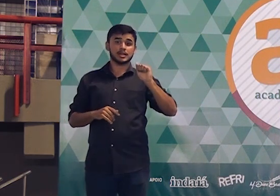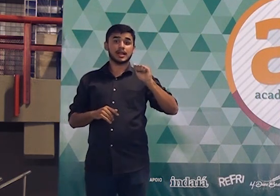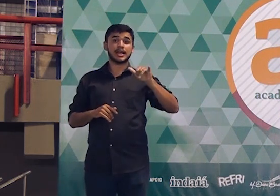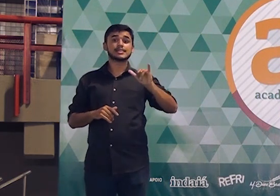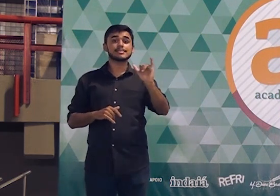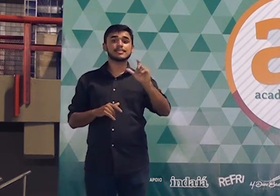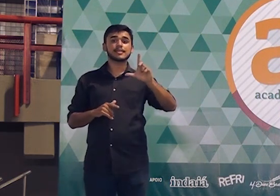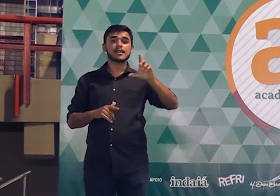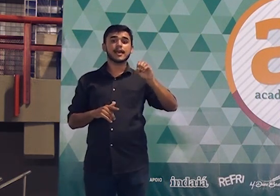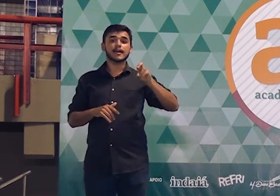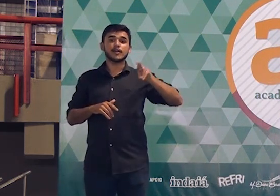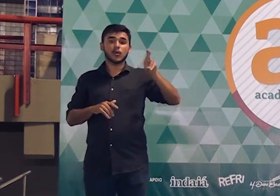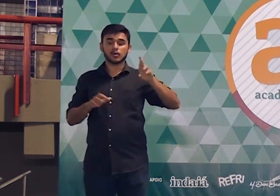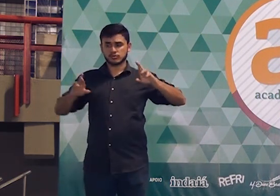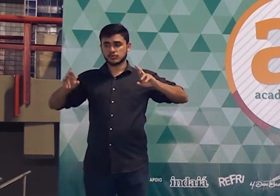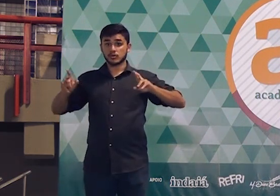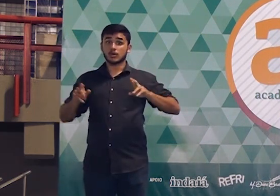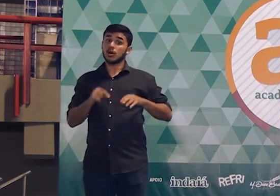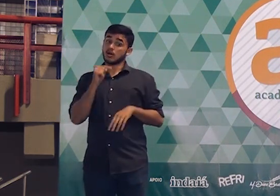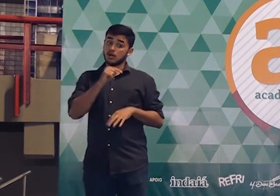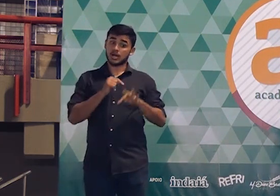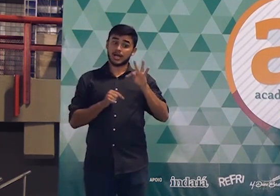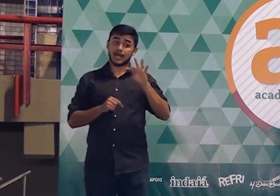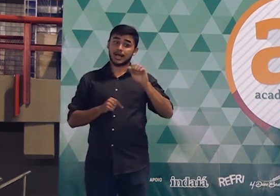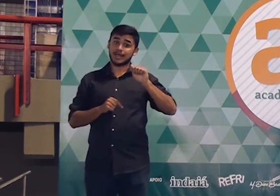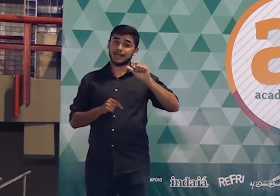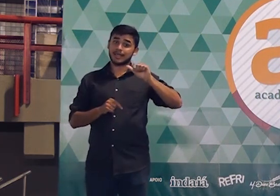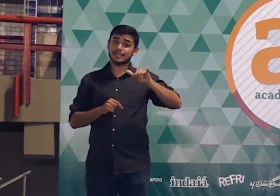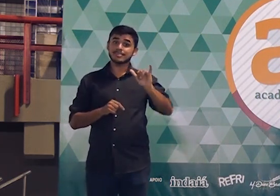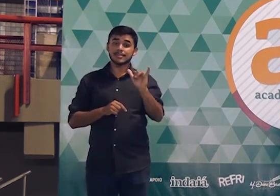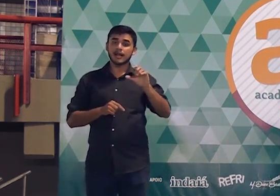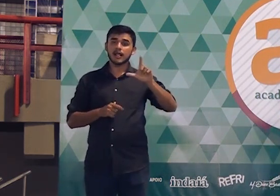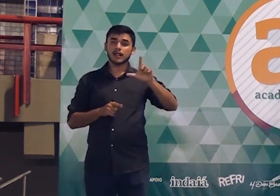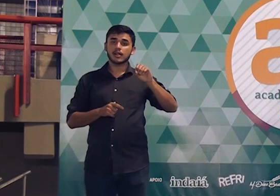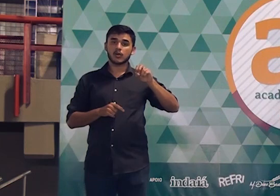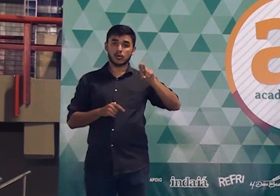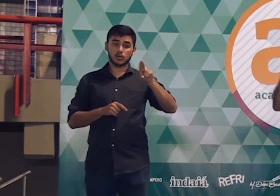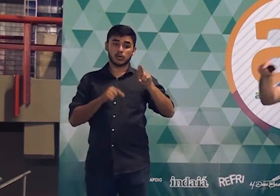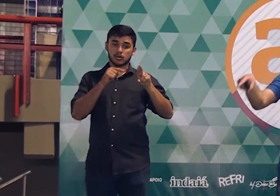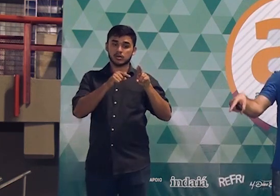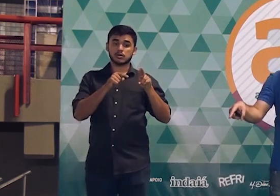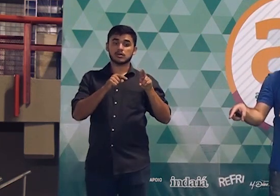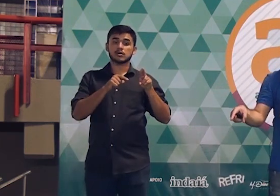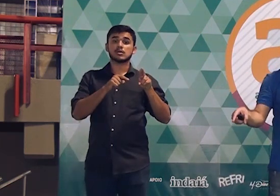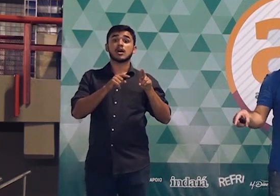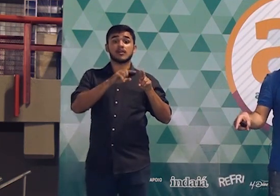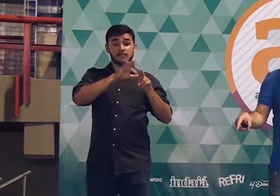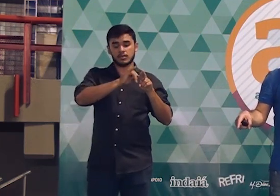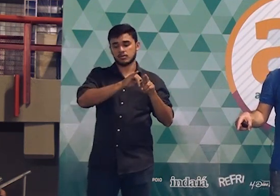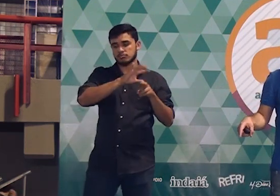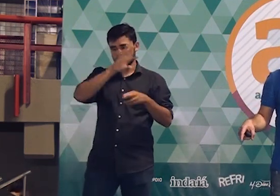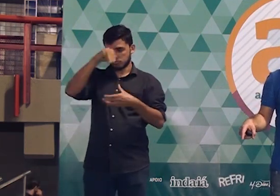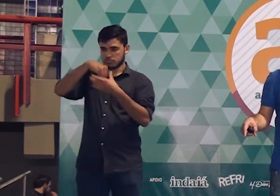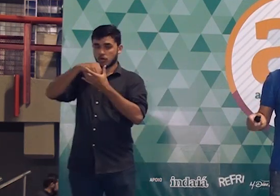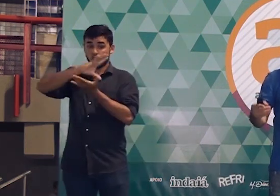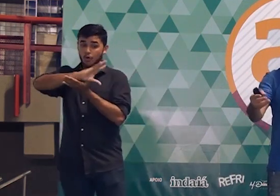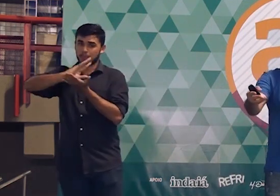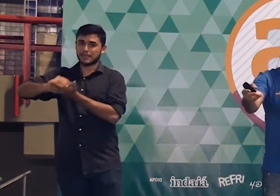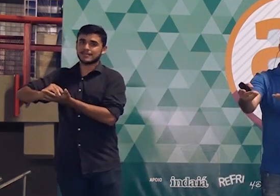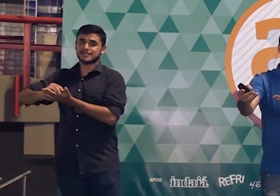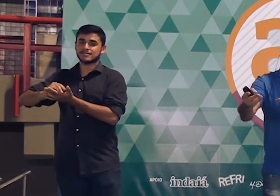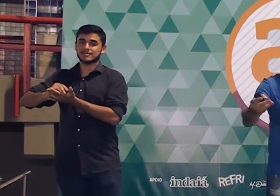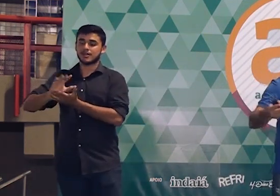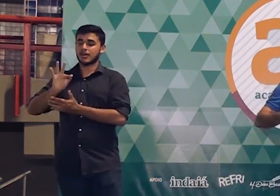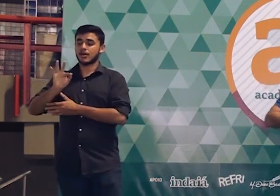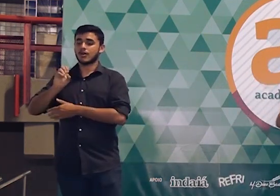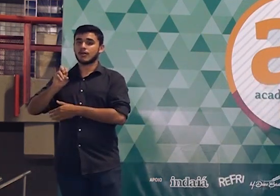Trigueiro. Basicamente, é que o Taylorismo, ele vai ser aplicado pelo Ford dentro da fábrica. E o Ford é o